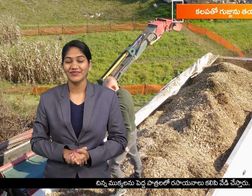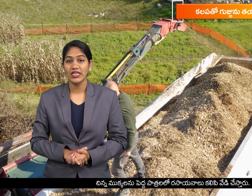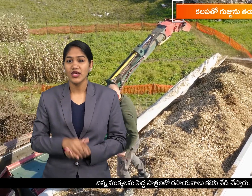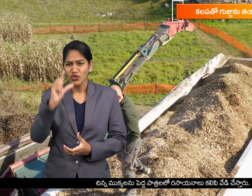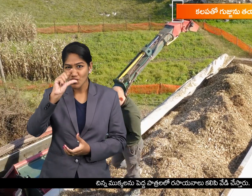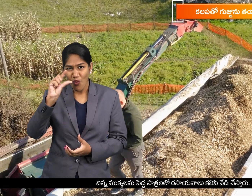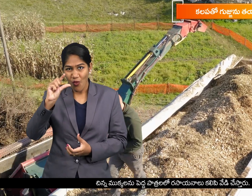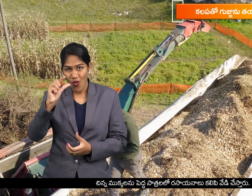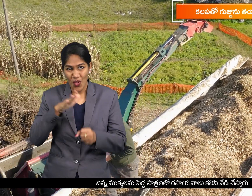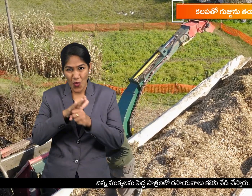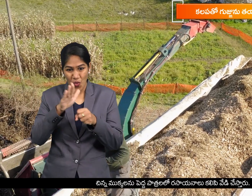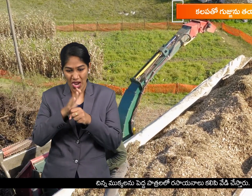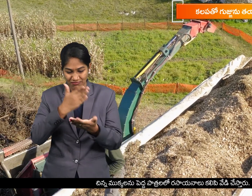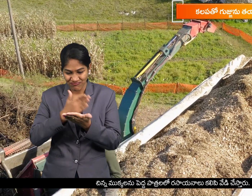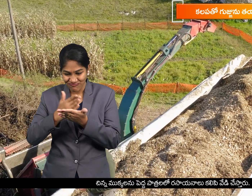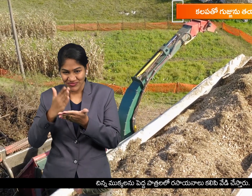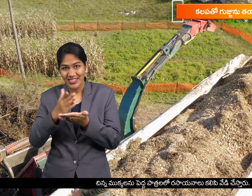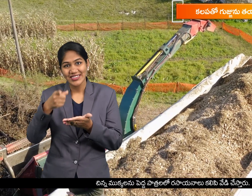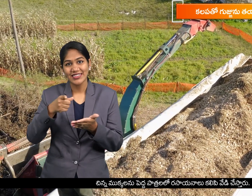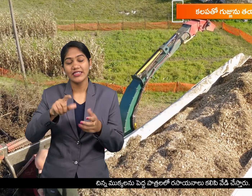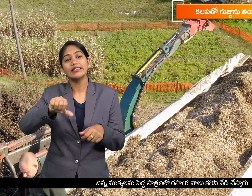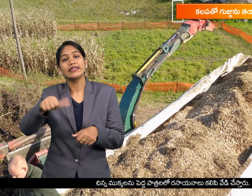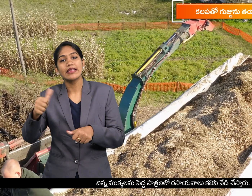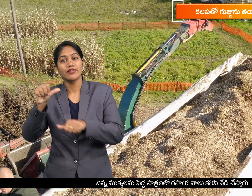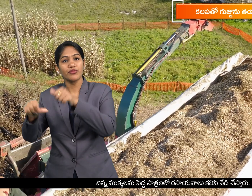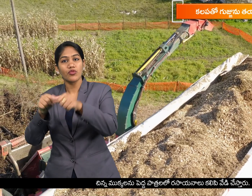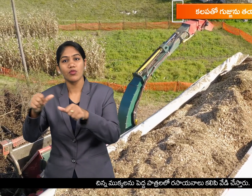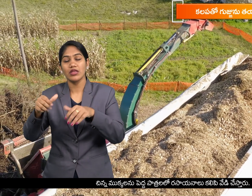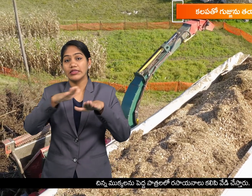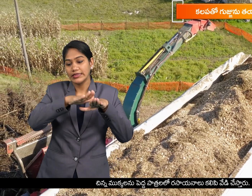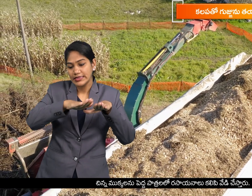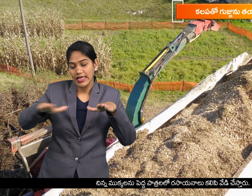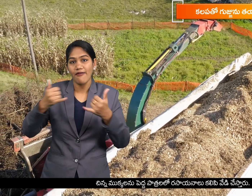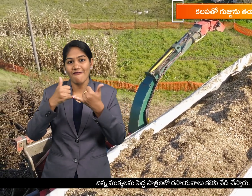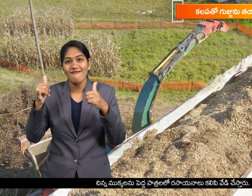చిన్న ముక్కలను పెద్ద పాత్రలలో రసాయనాలు కలిపి వేడి చేస్తారు.